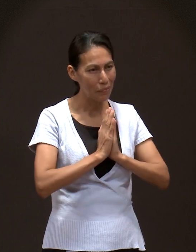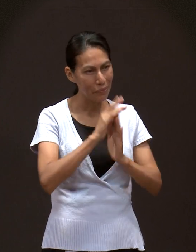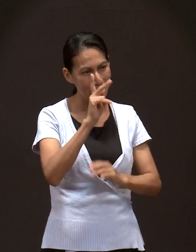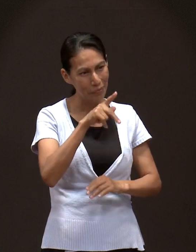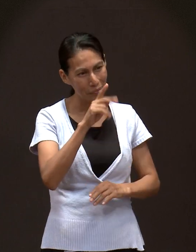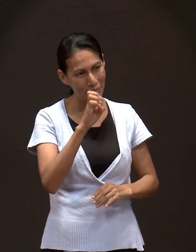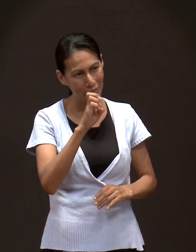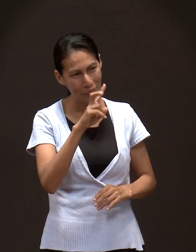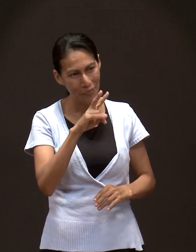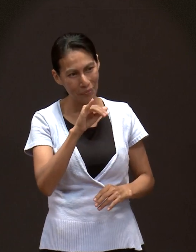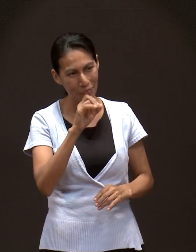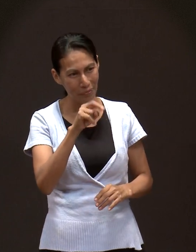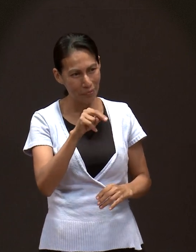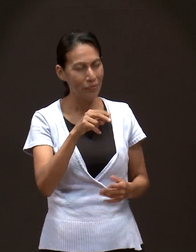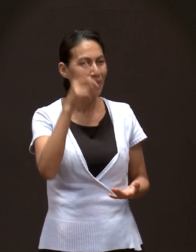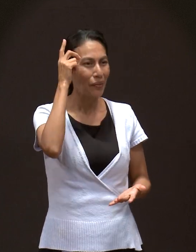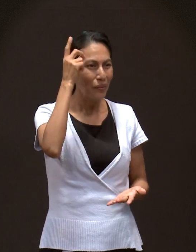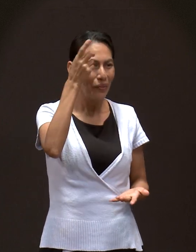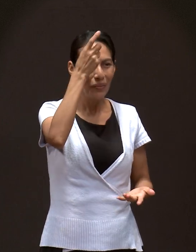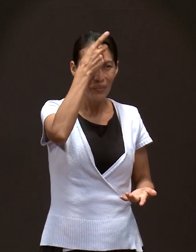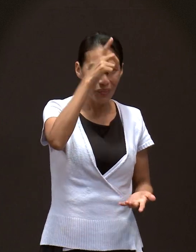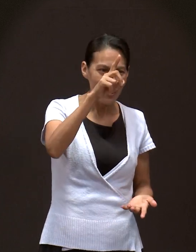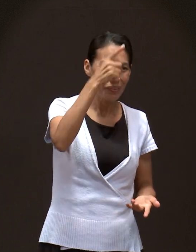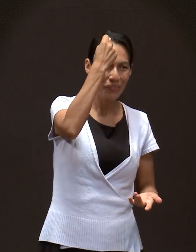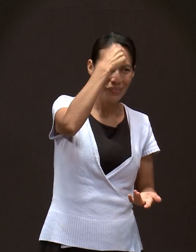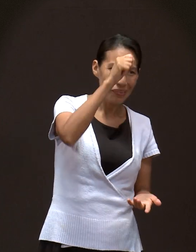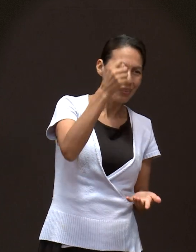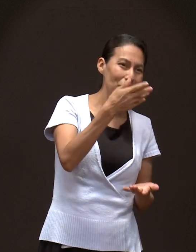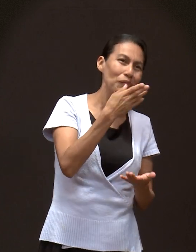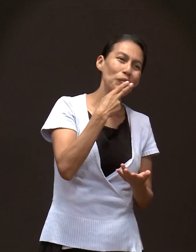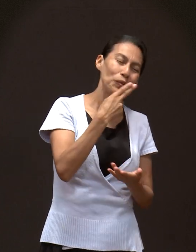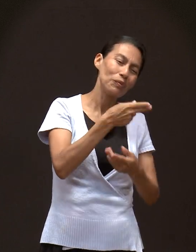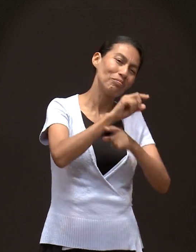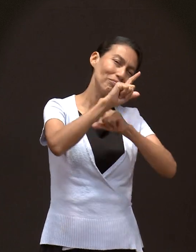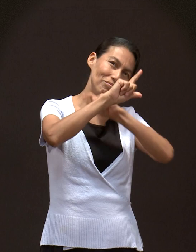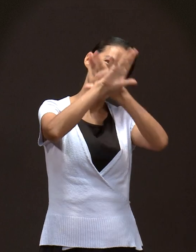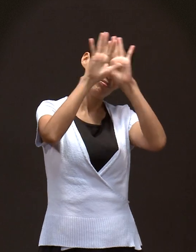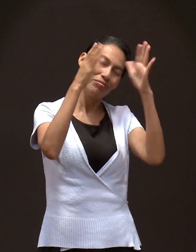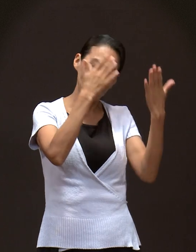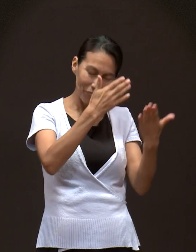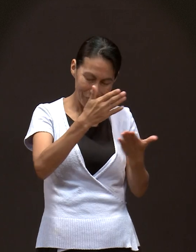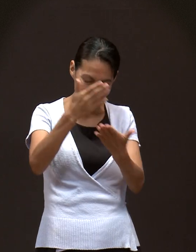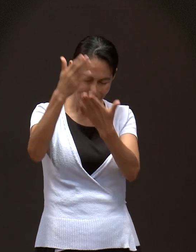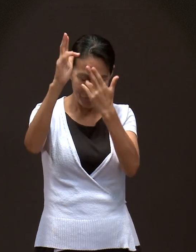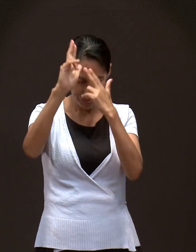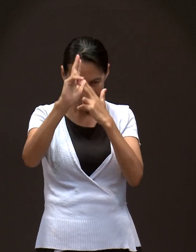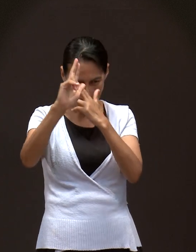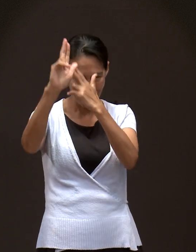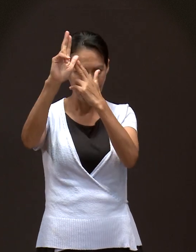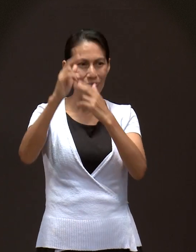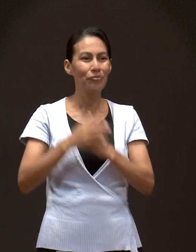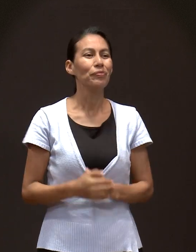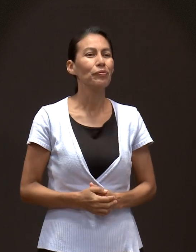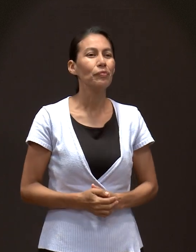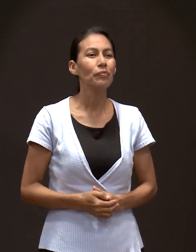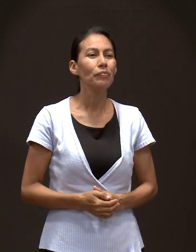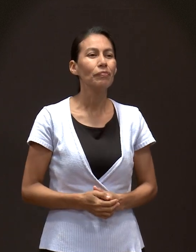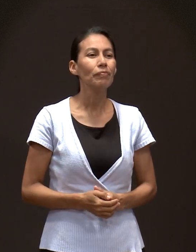Amén, Kevin. Que Dios siga usando tus talentos, tus dones, para su gloria y honor en ti.